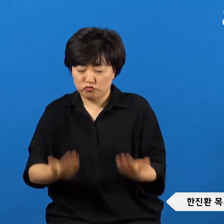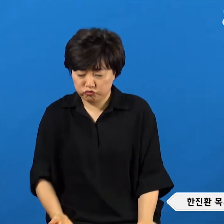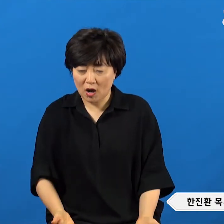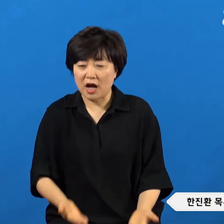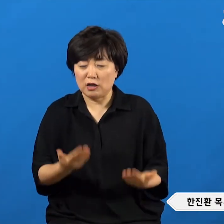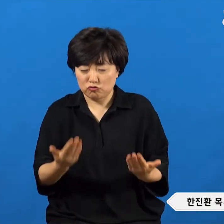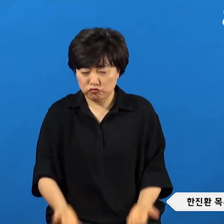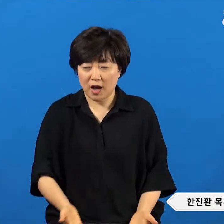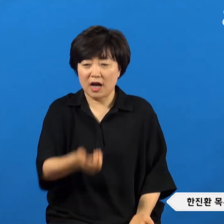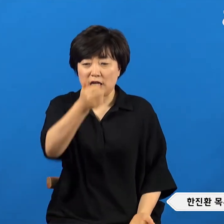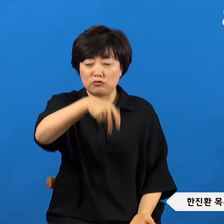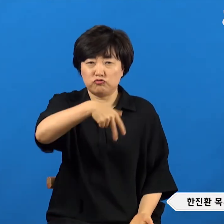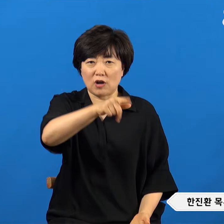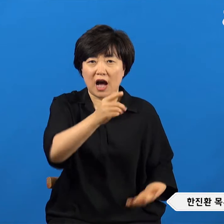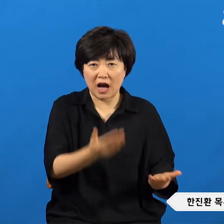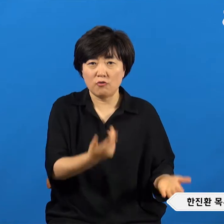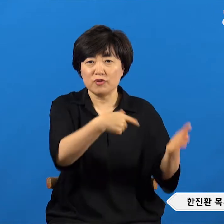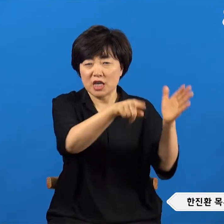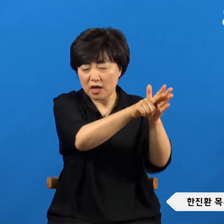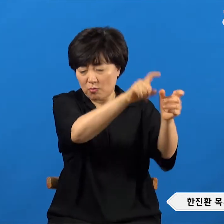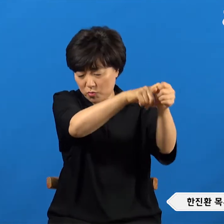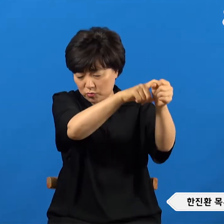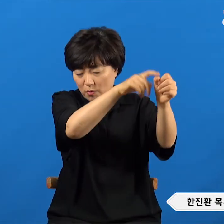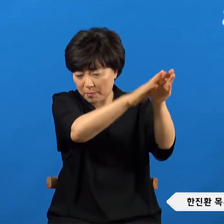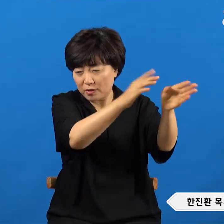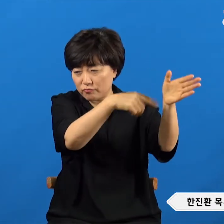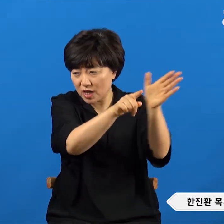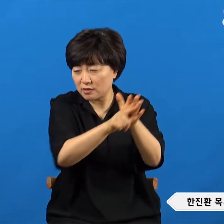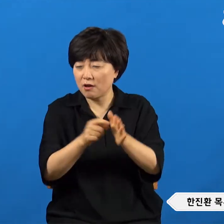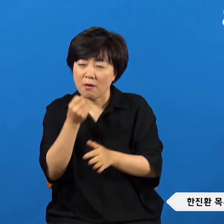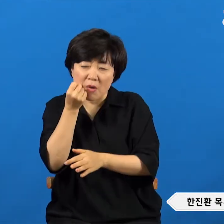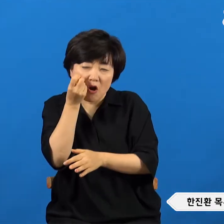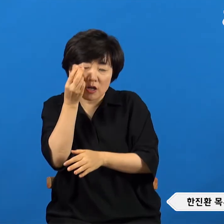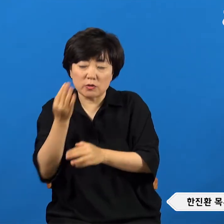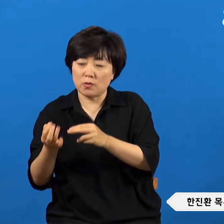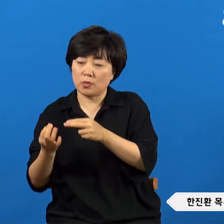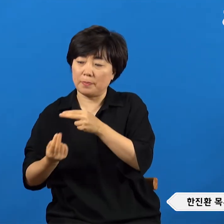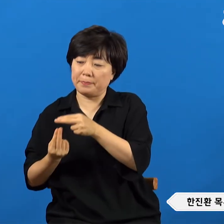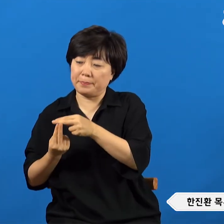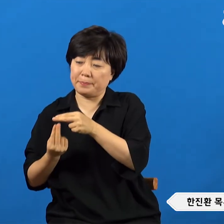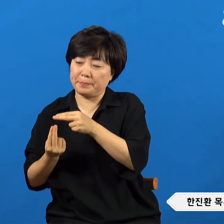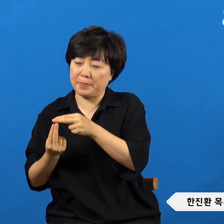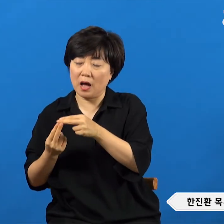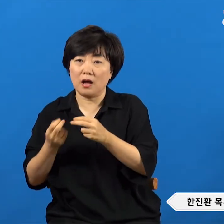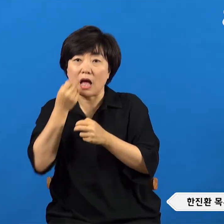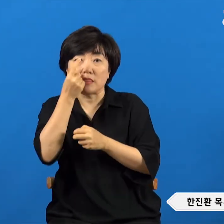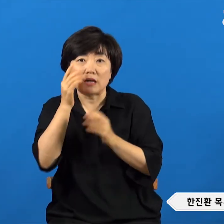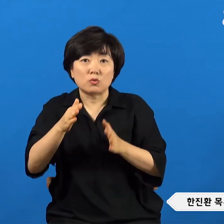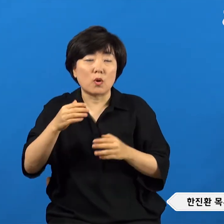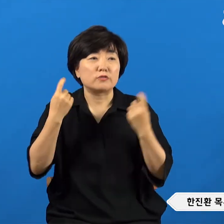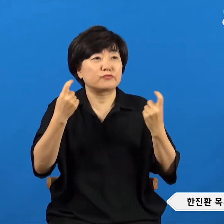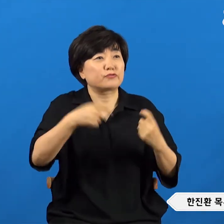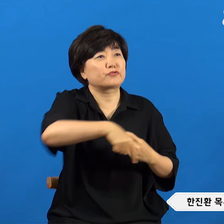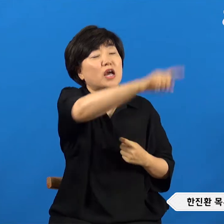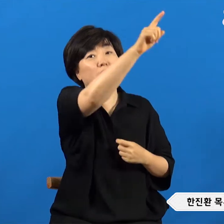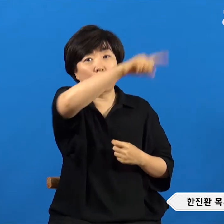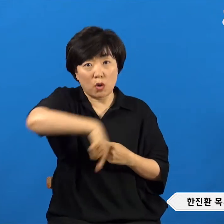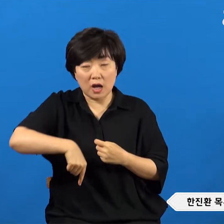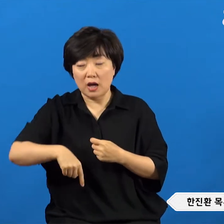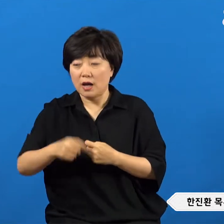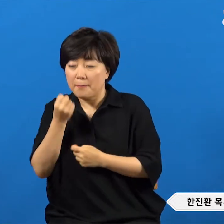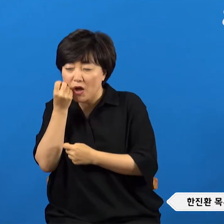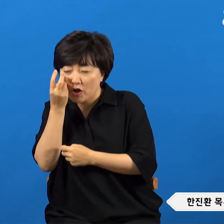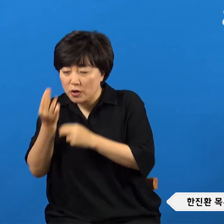위해서 사는 사람들 같다 그랬습니다. 몇 달 벌어서는 한 달 휴가 갔다 오고, 또 몇